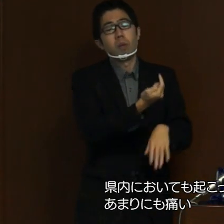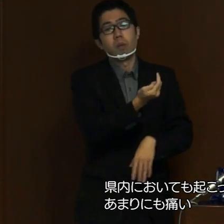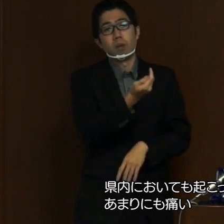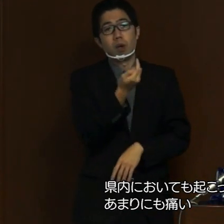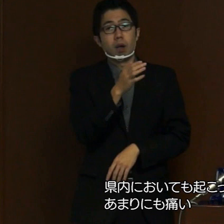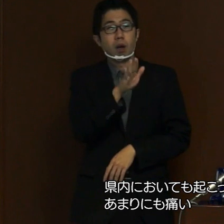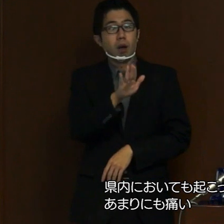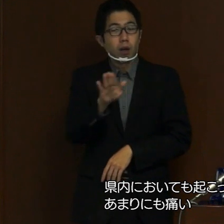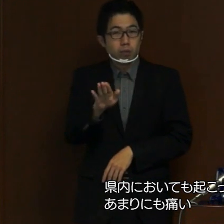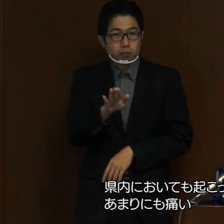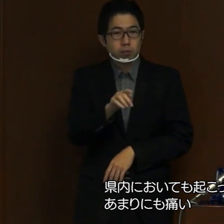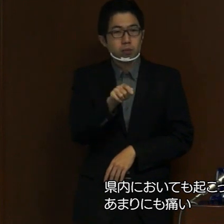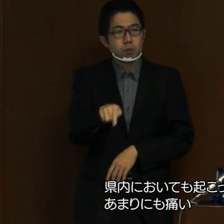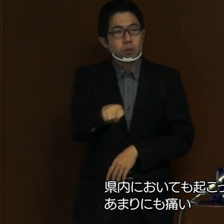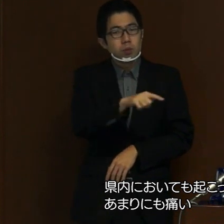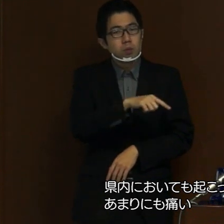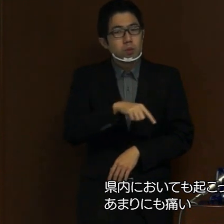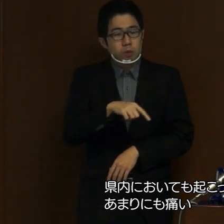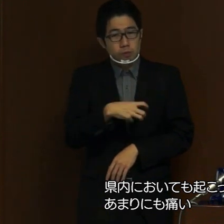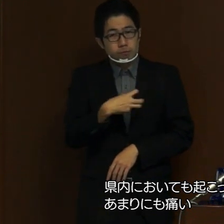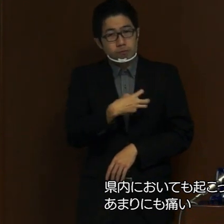う痛い、